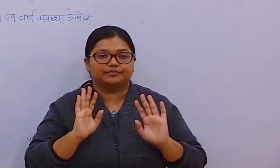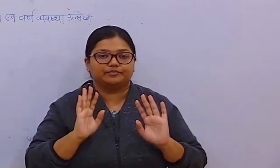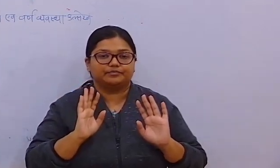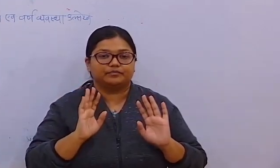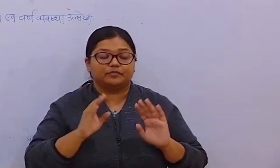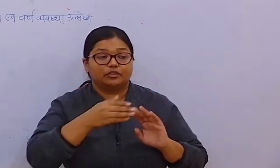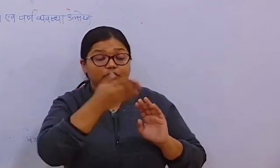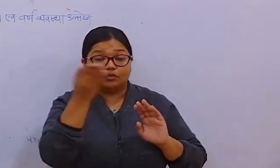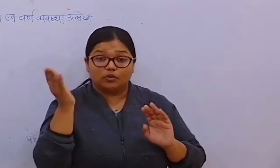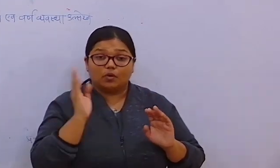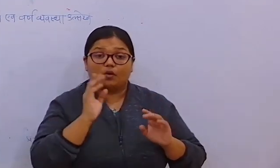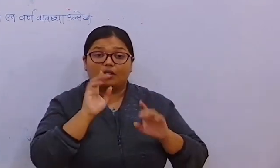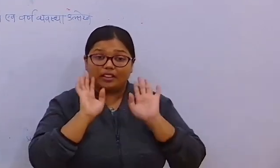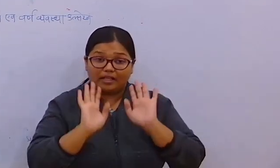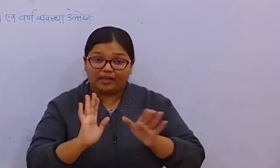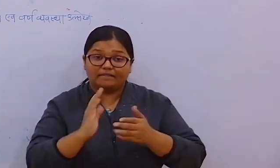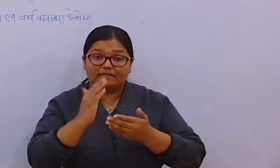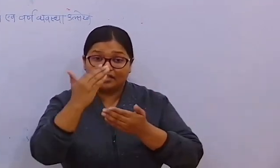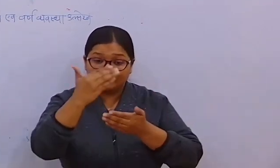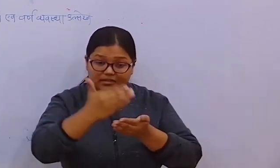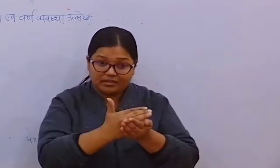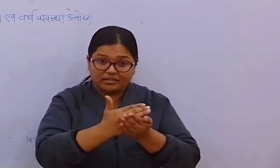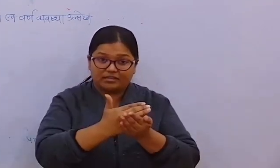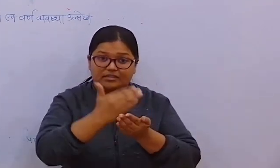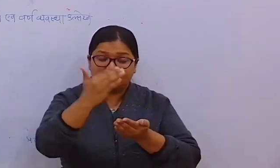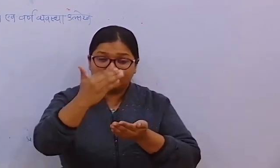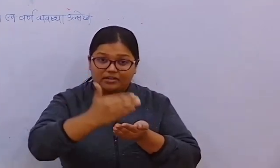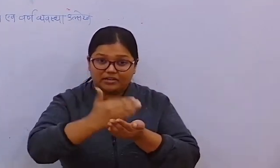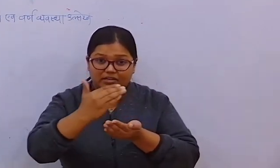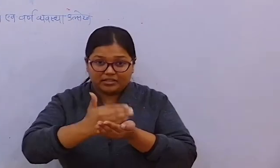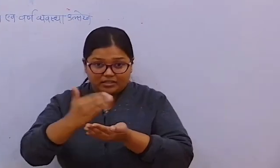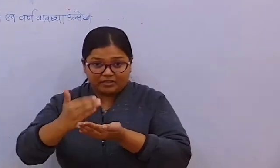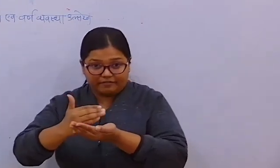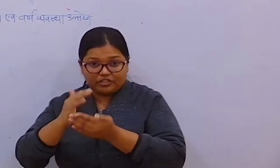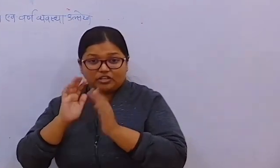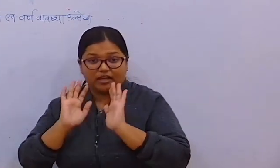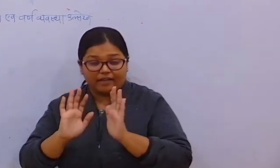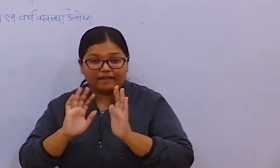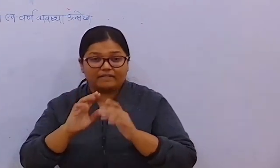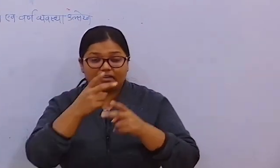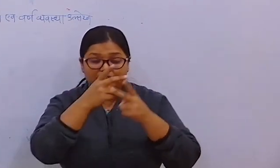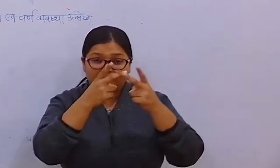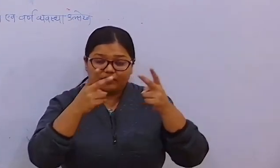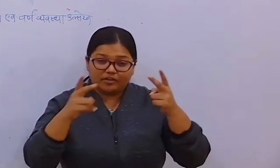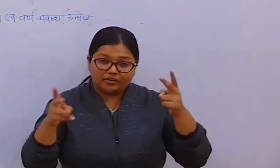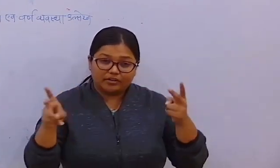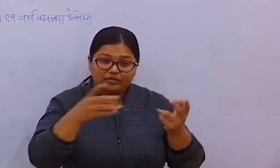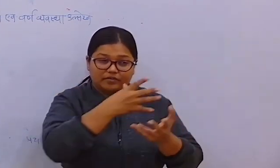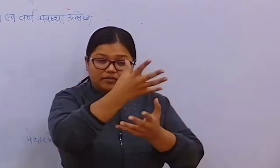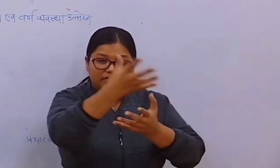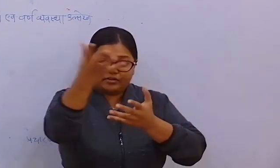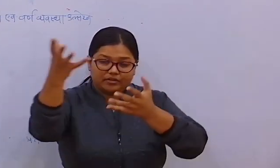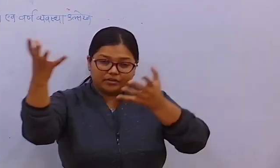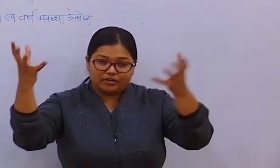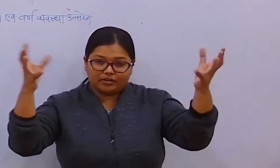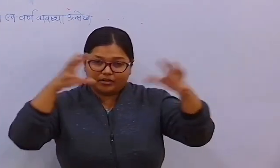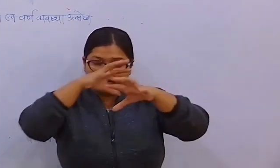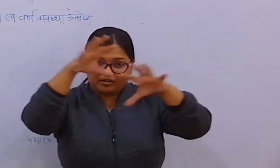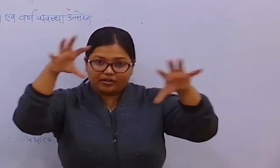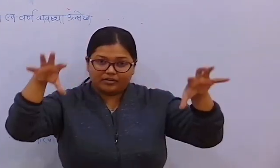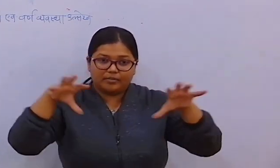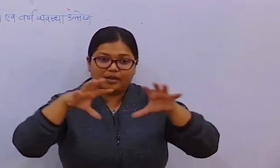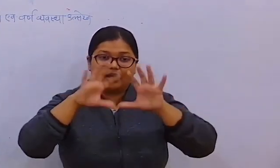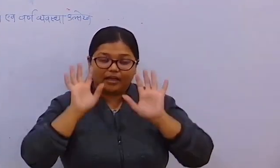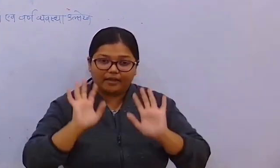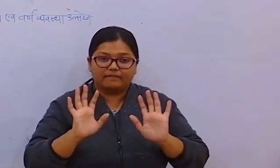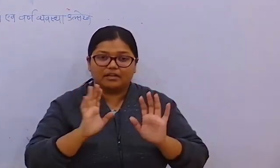उठा पाओगे तो कोई मतलब नहीं है फिर, सिर्फ ग्रेजुएट होना, पोस्ट ग्रेजुएट होना बड़ी बात नहीं है। आपका लक्ष्य ये